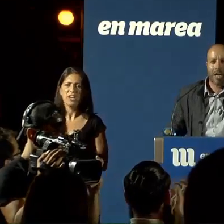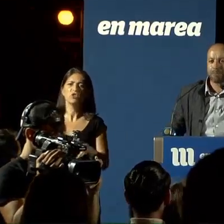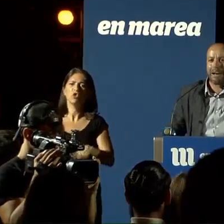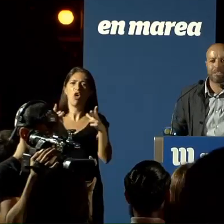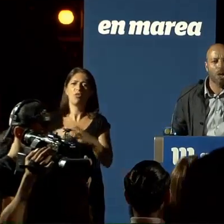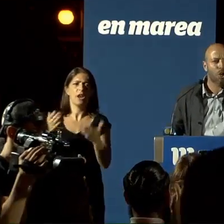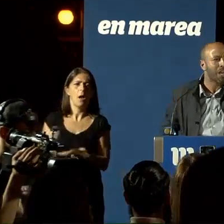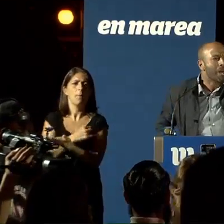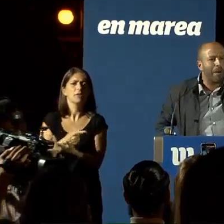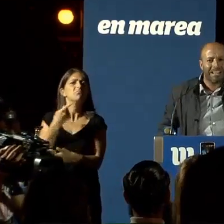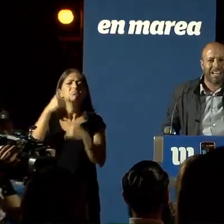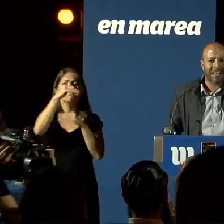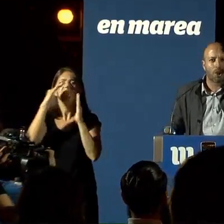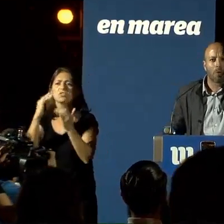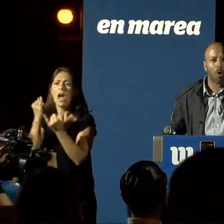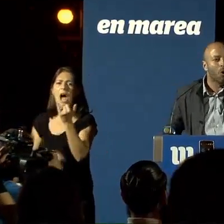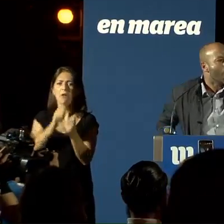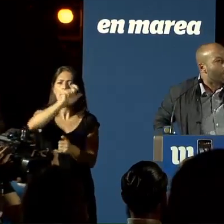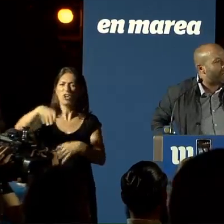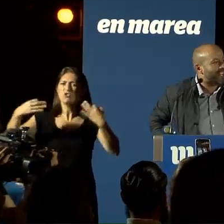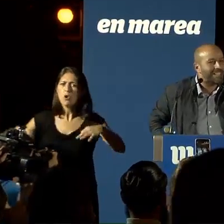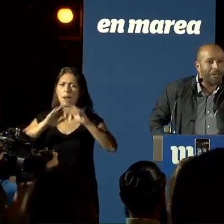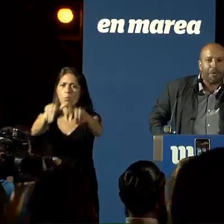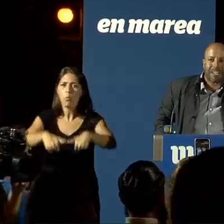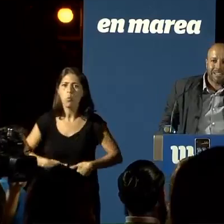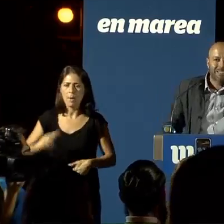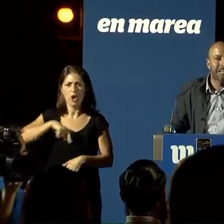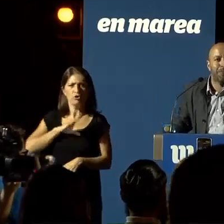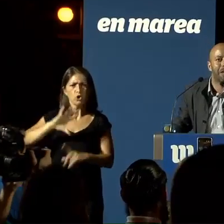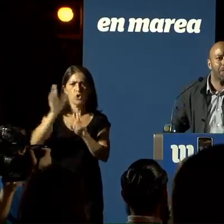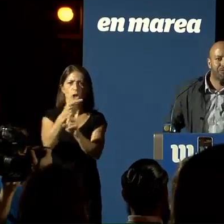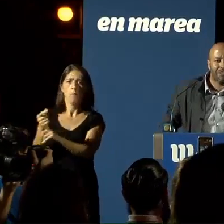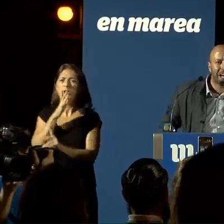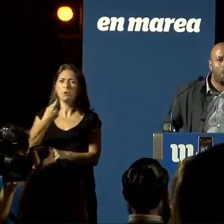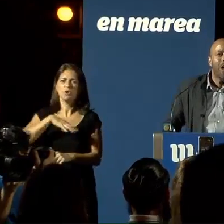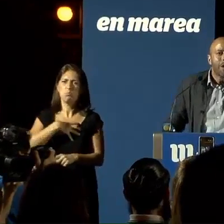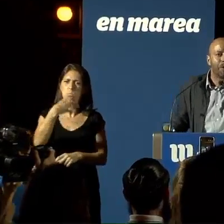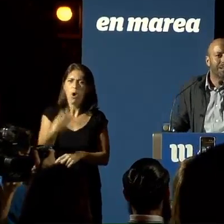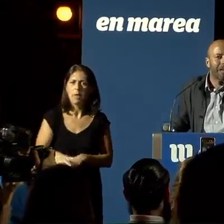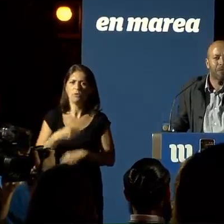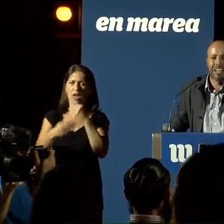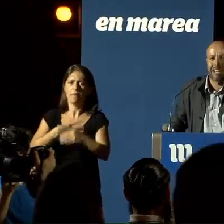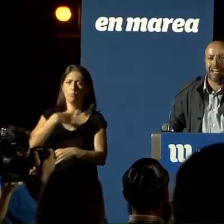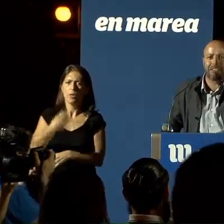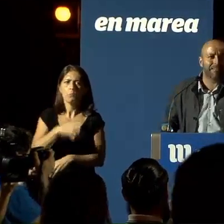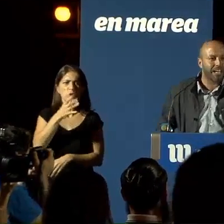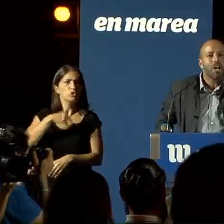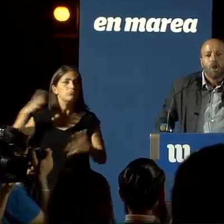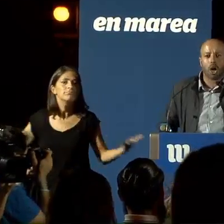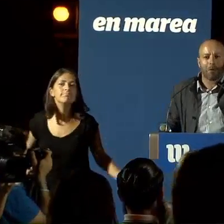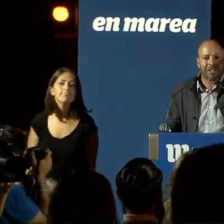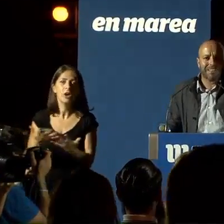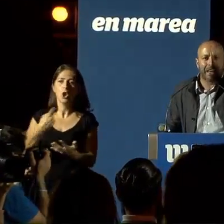para todas, para todos, para a xente do común, porque sí que podemos facelo, porque temos que seguir